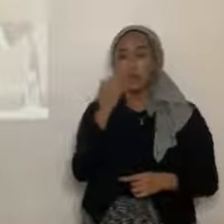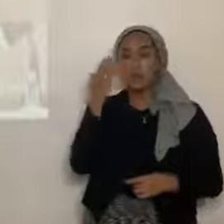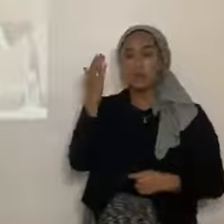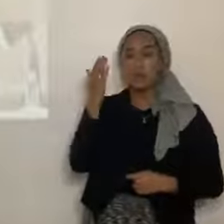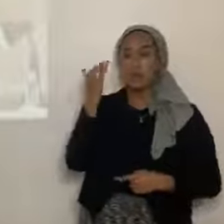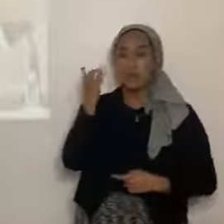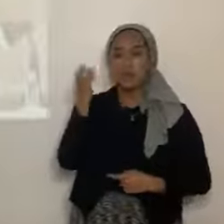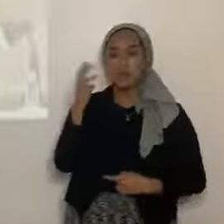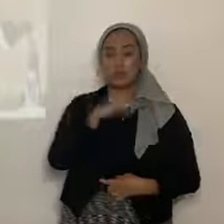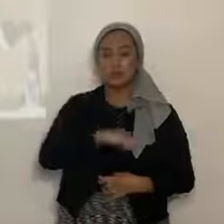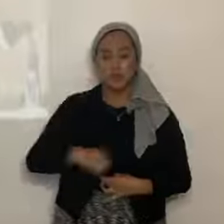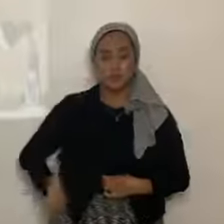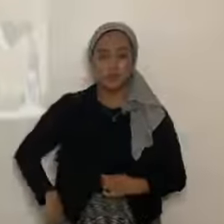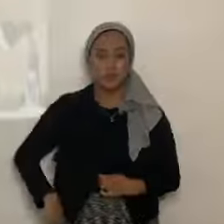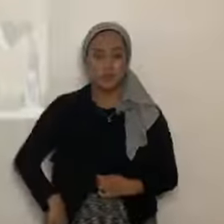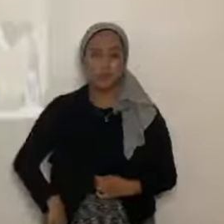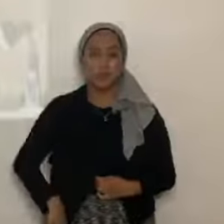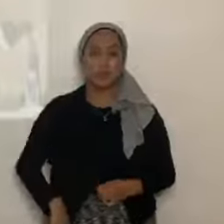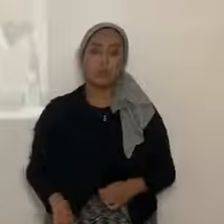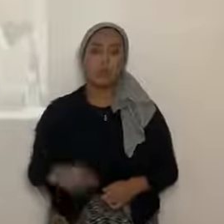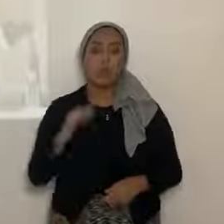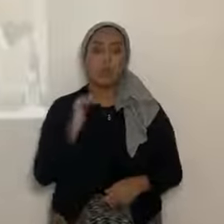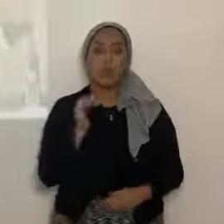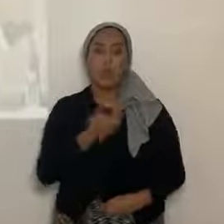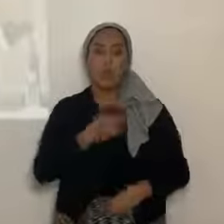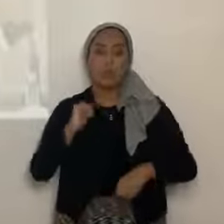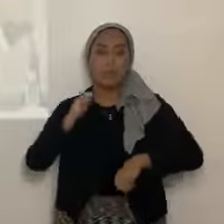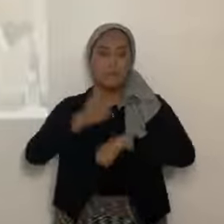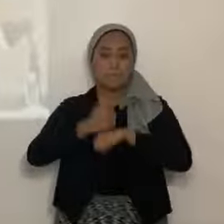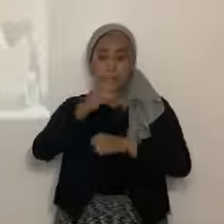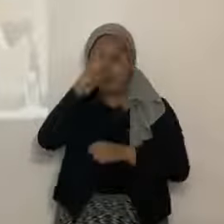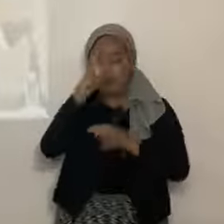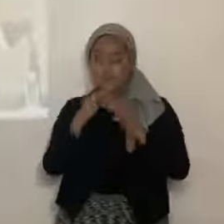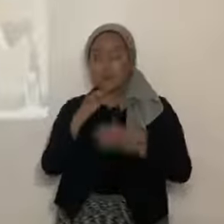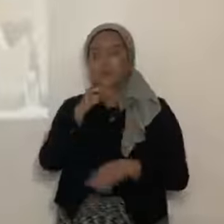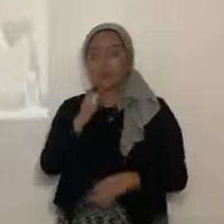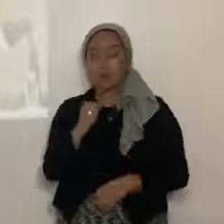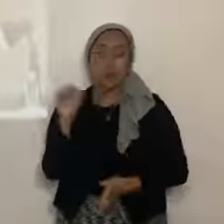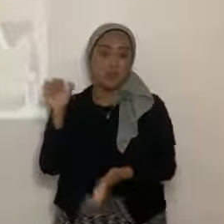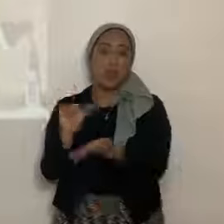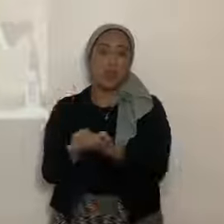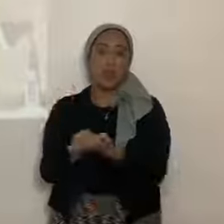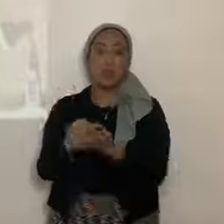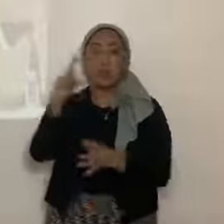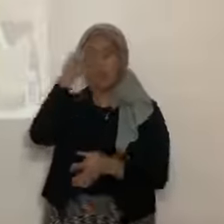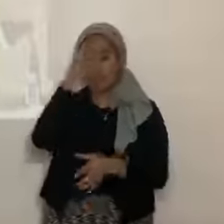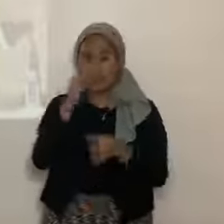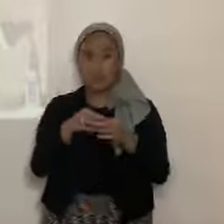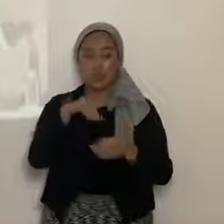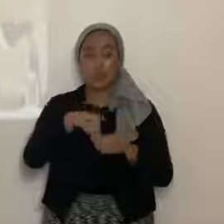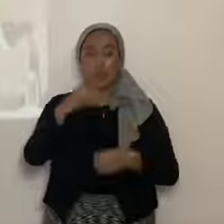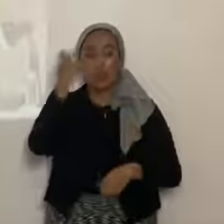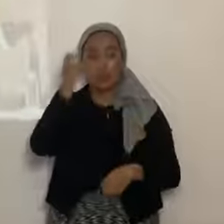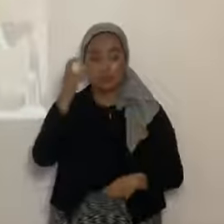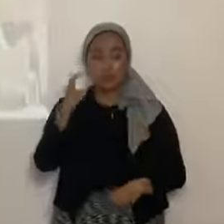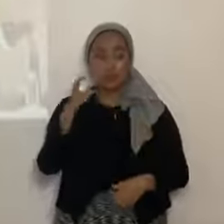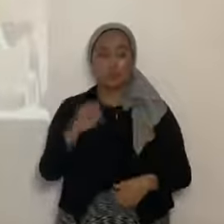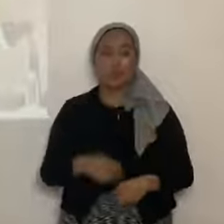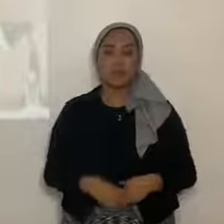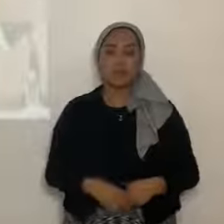HaMashiach. Entonces, nuestra base de la fe es eso, la fe en Yahshua, no en los señales y milagros,